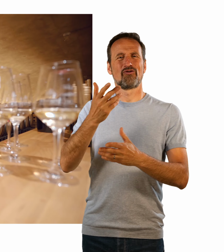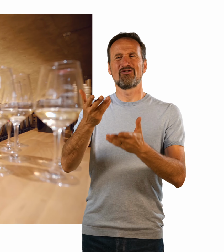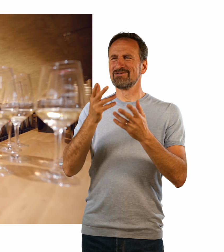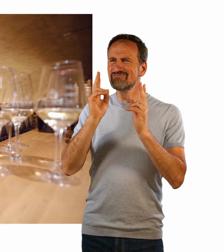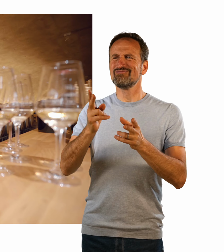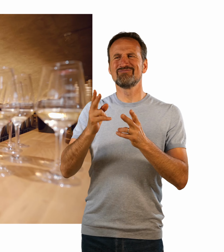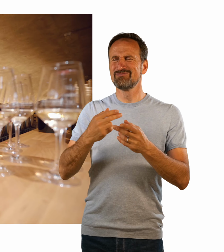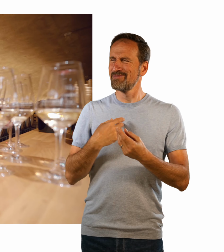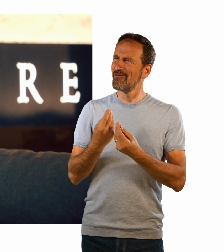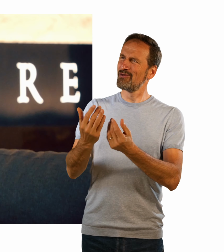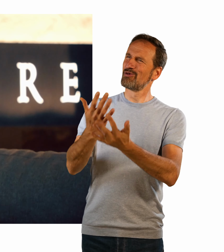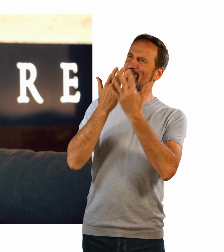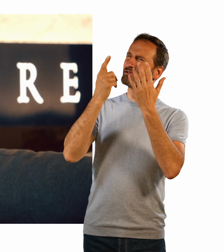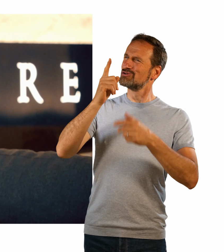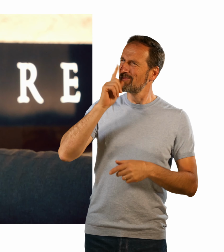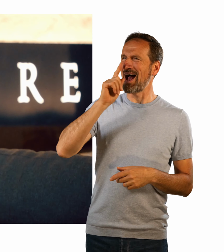mit ihm. Ich freue mich, dass es dir geschmeckt hat.